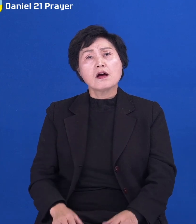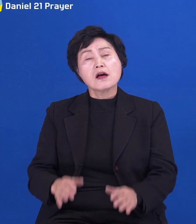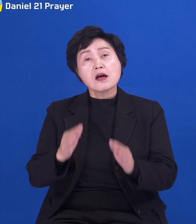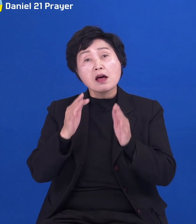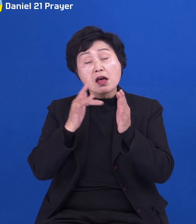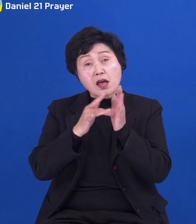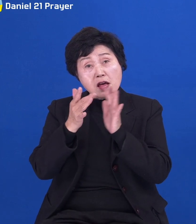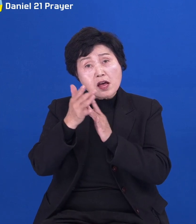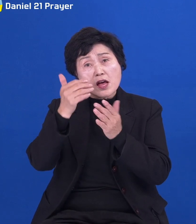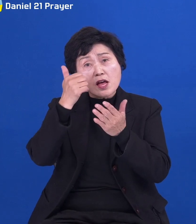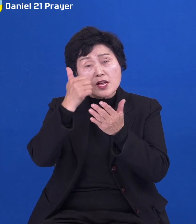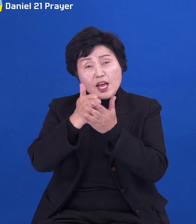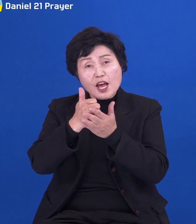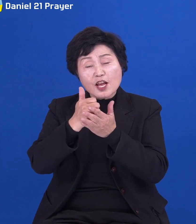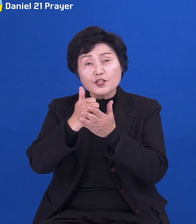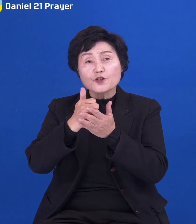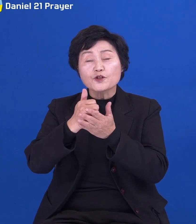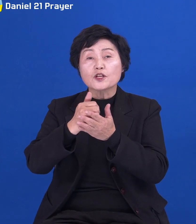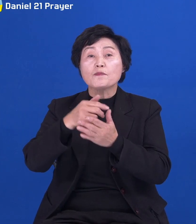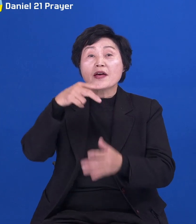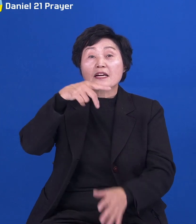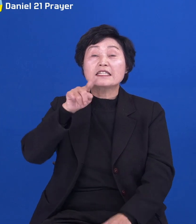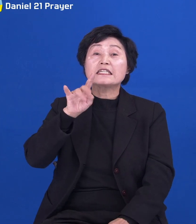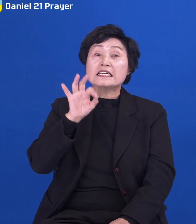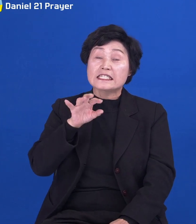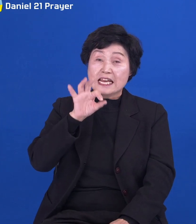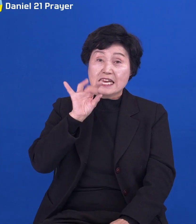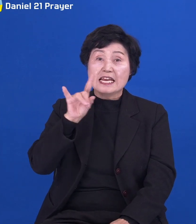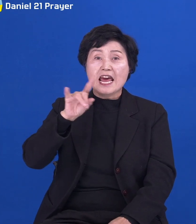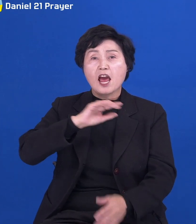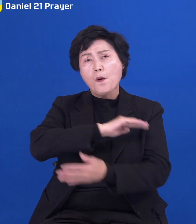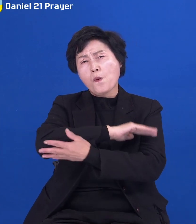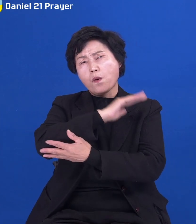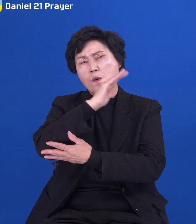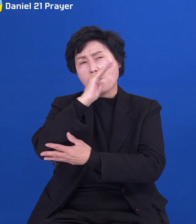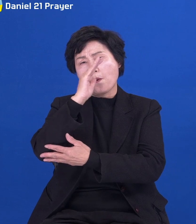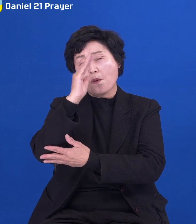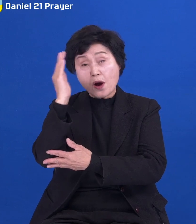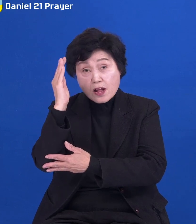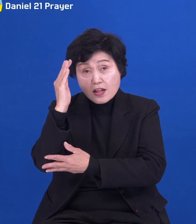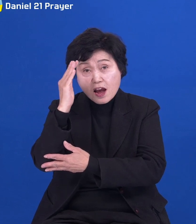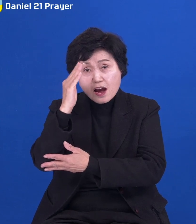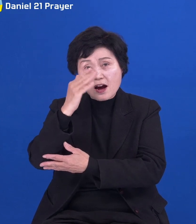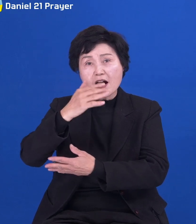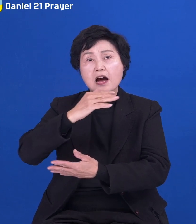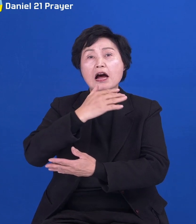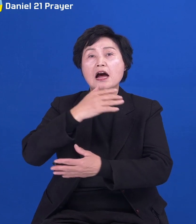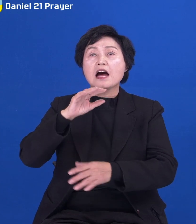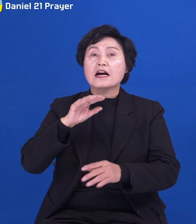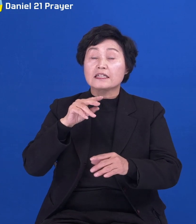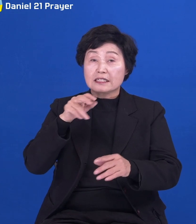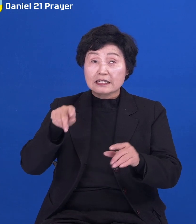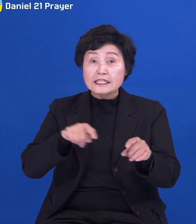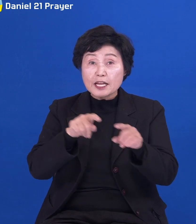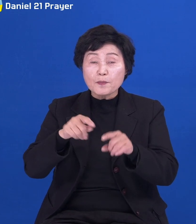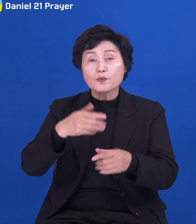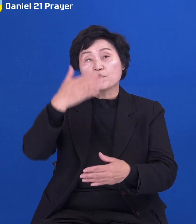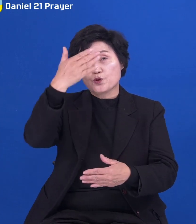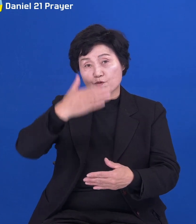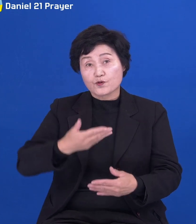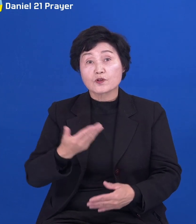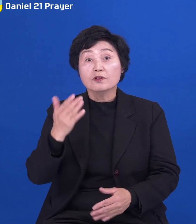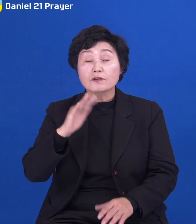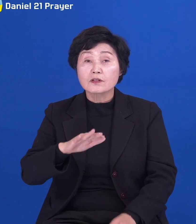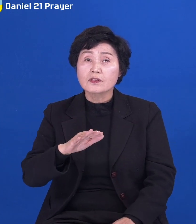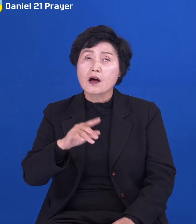녹화 테이프를 보여주셨어요. 그때는 CD가 나오기 전이었어요. 그래 그 테이프를 보는데요. 그 보는데 저하고 친구가 둘 다